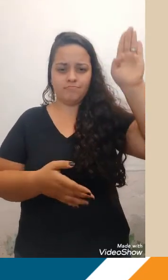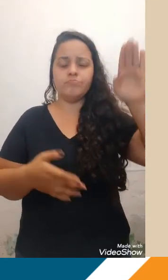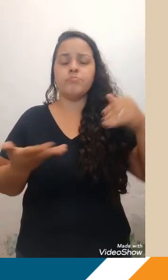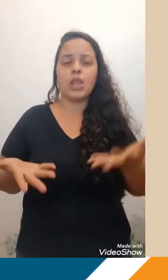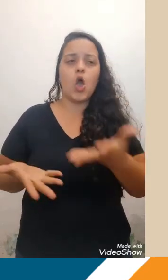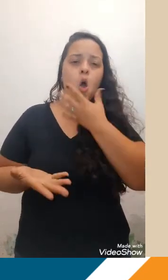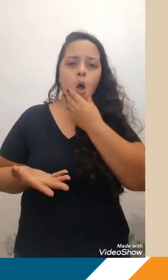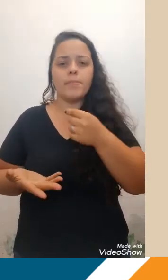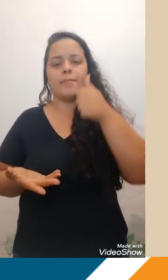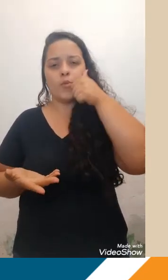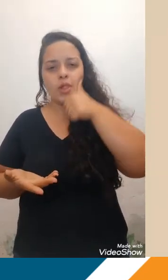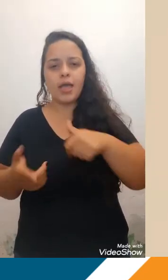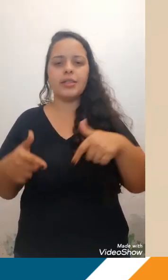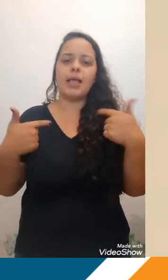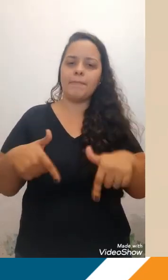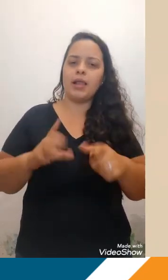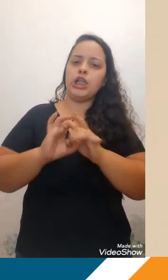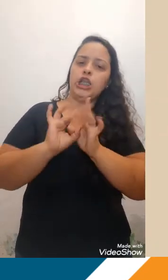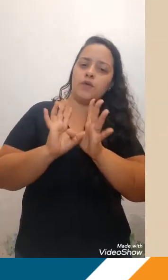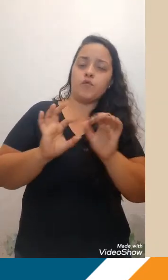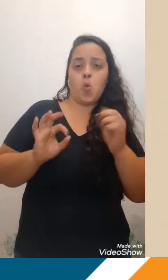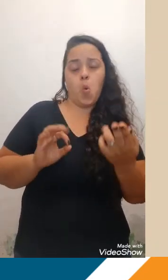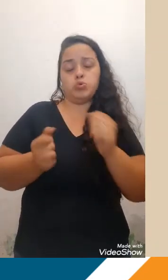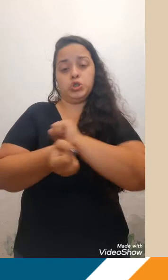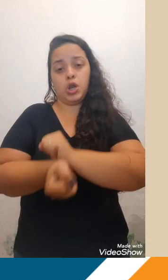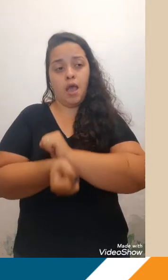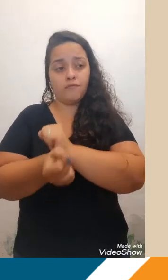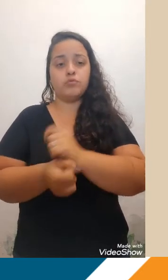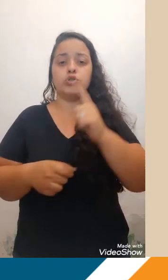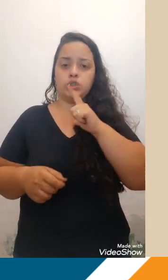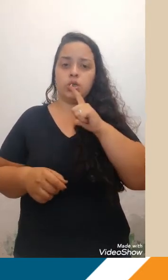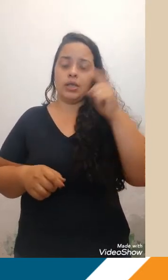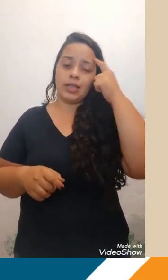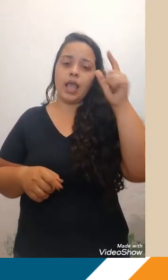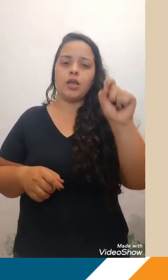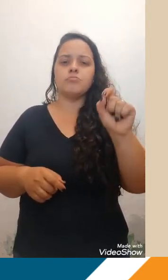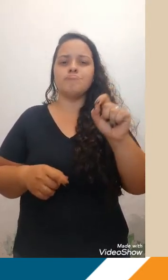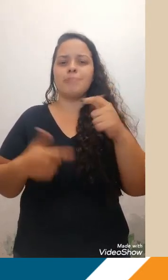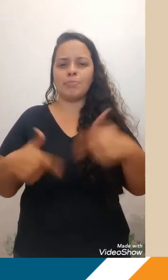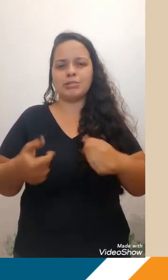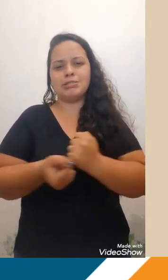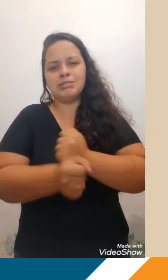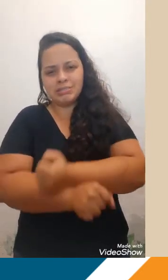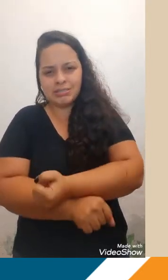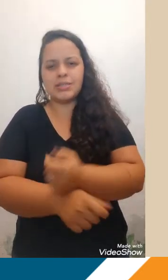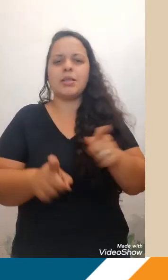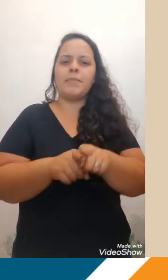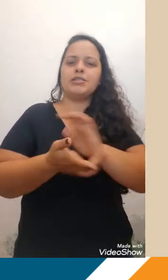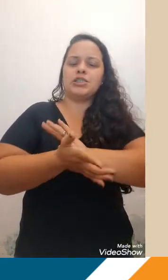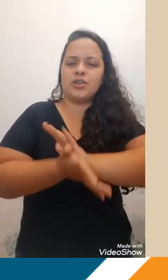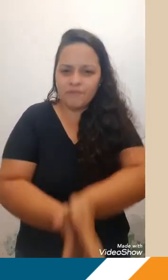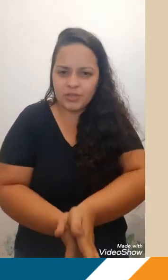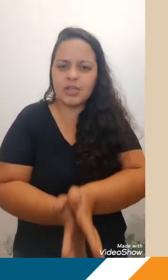Esses homens e mulheres, entre trabalhadores livres e escravizados, tinham noção da exploração, da discriminação e